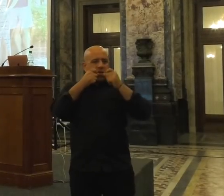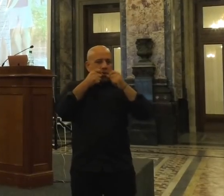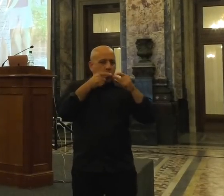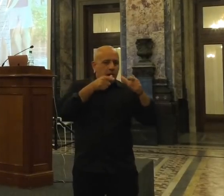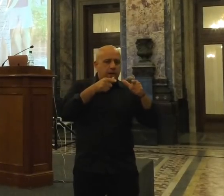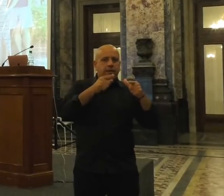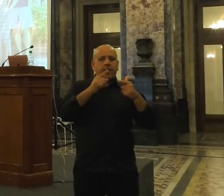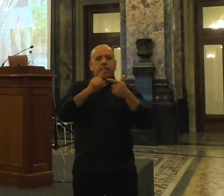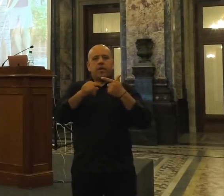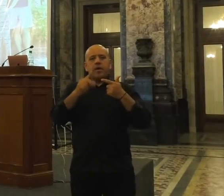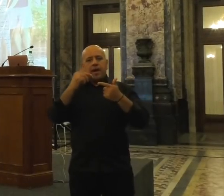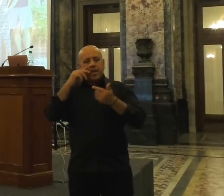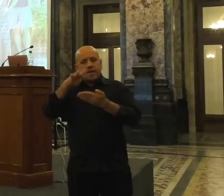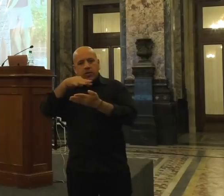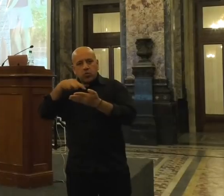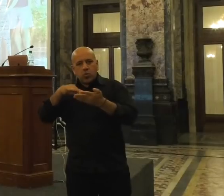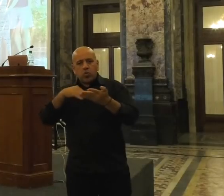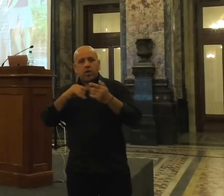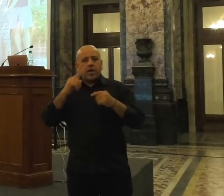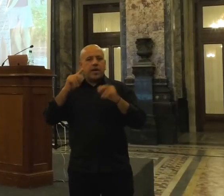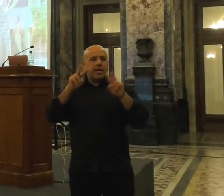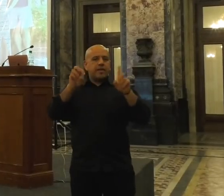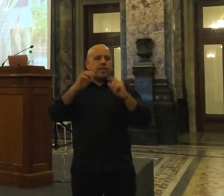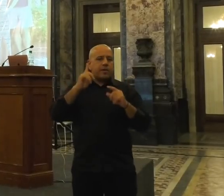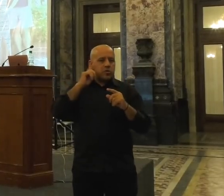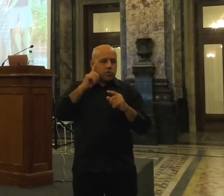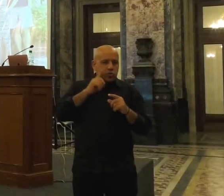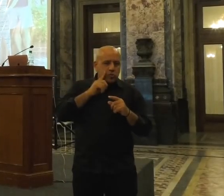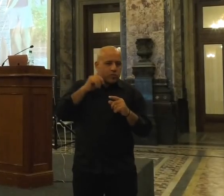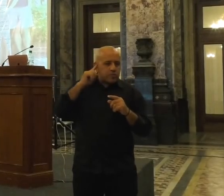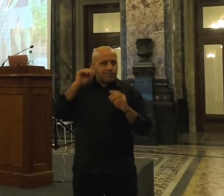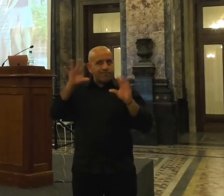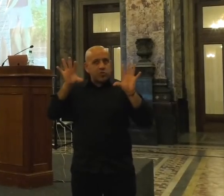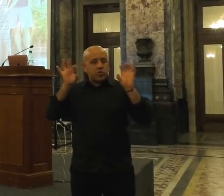la percepción auditiva. Sí, mira, yo sé menos de percepción